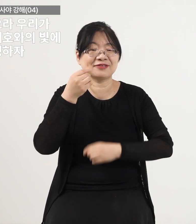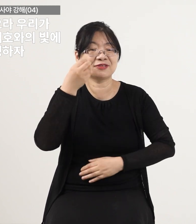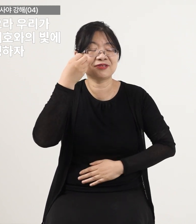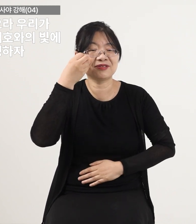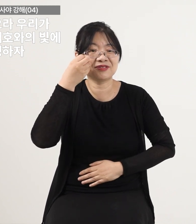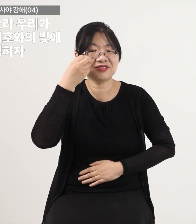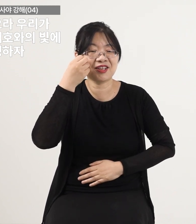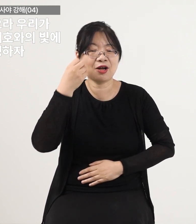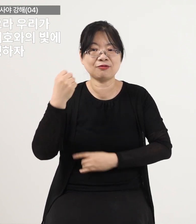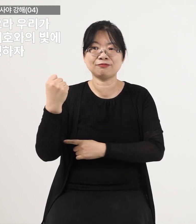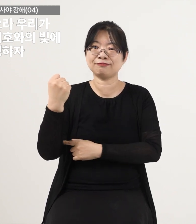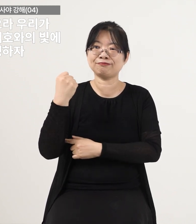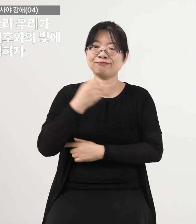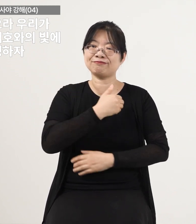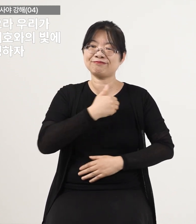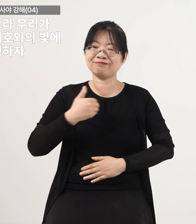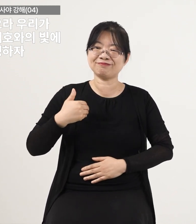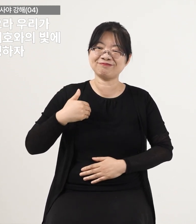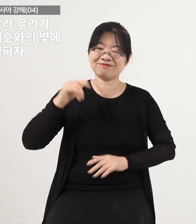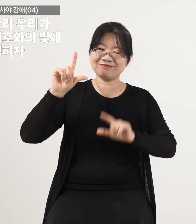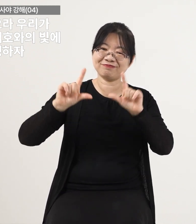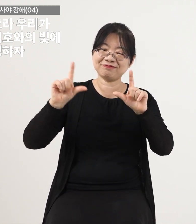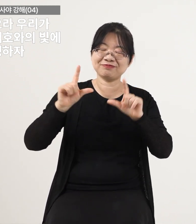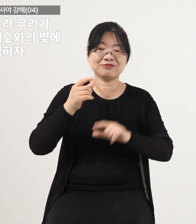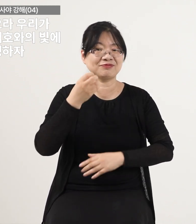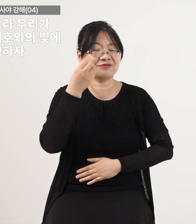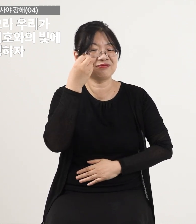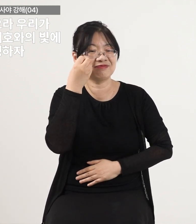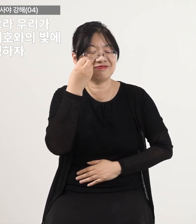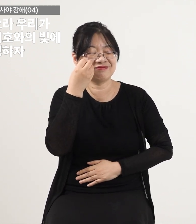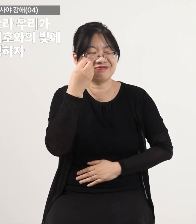신비한 든든함, 신비한